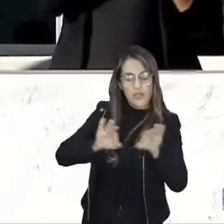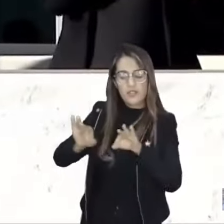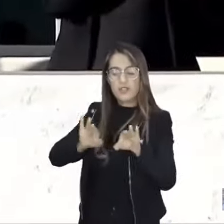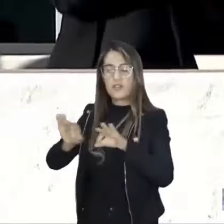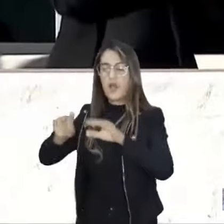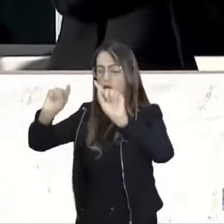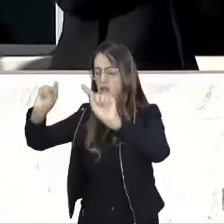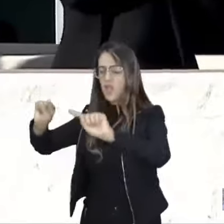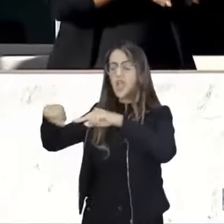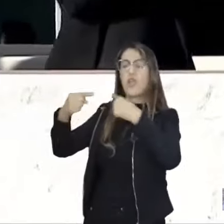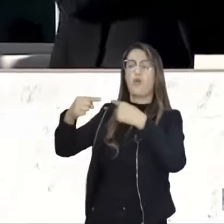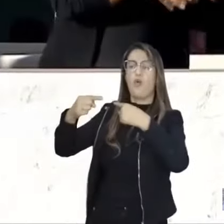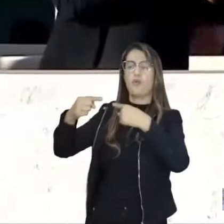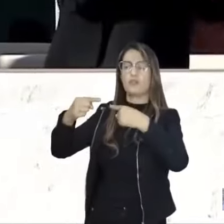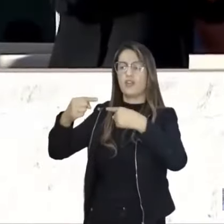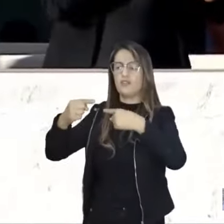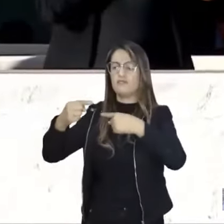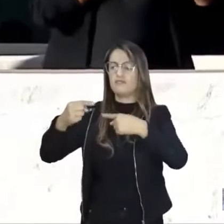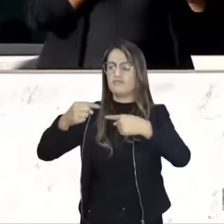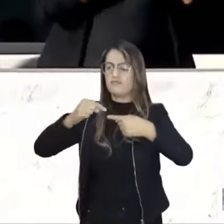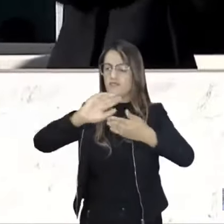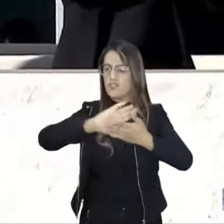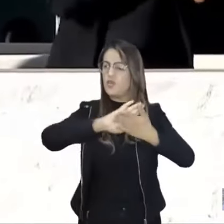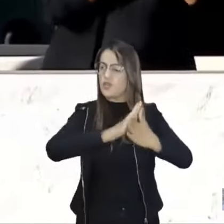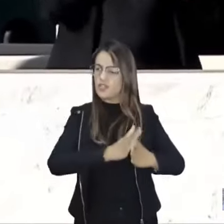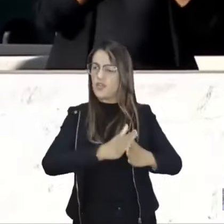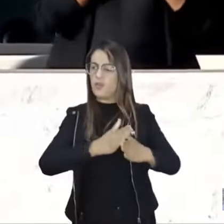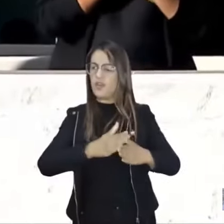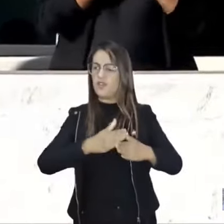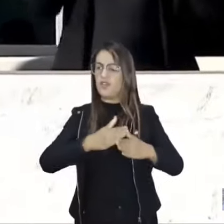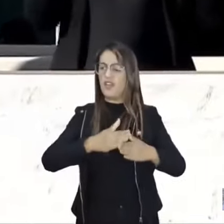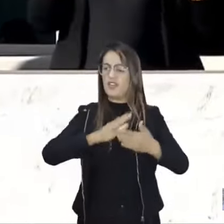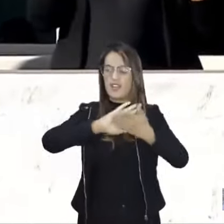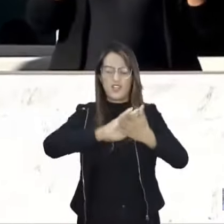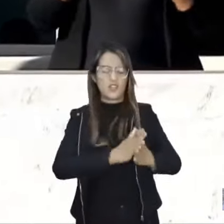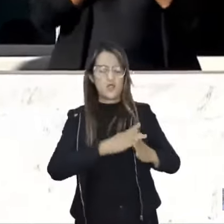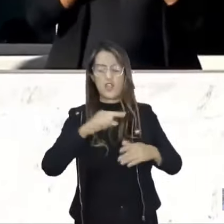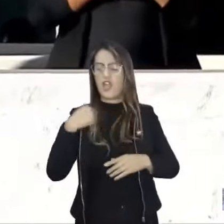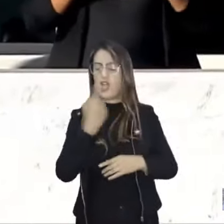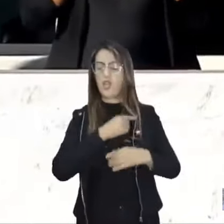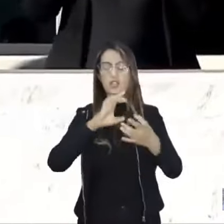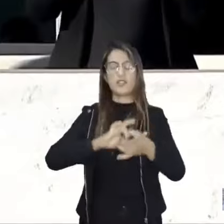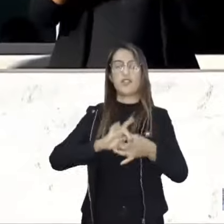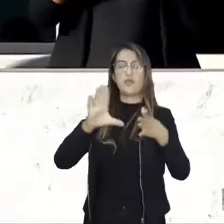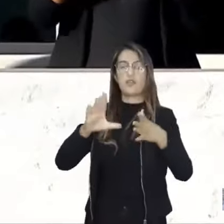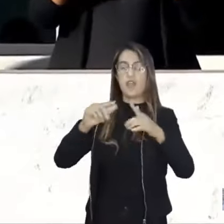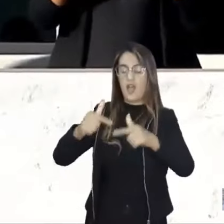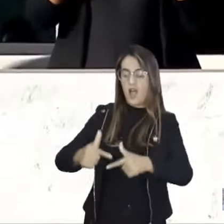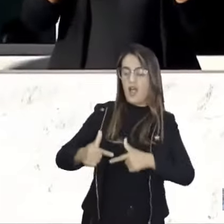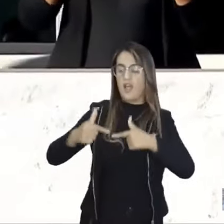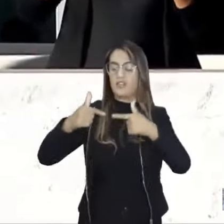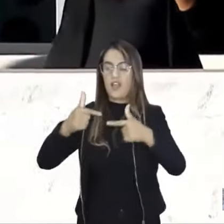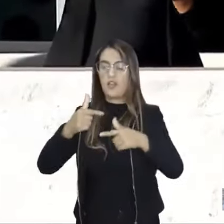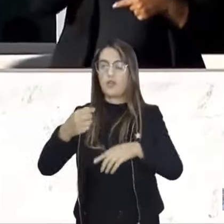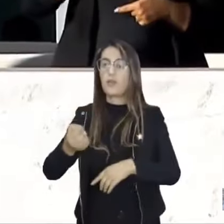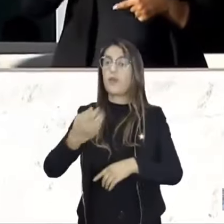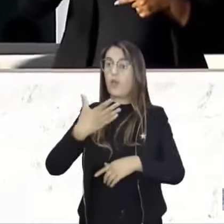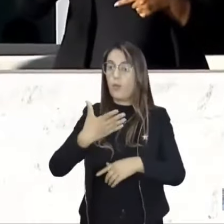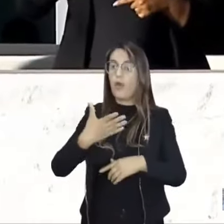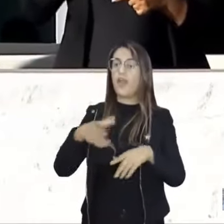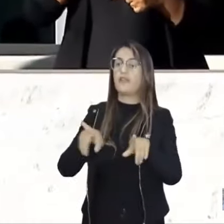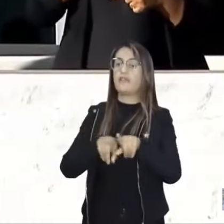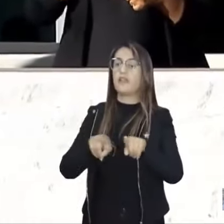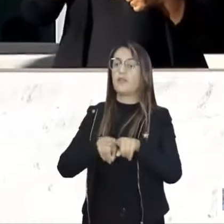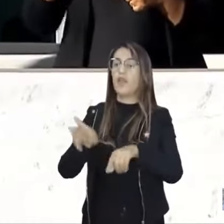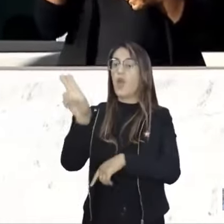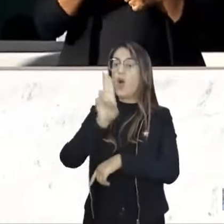extremistas que queiram sabotar e destruir nossa democracia. Na luta pelo bem do Brasil, usaremos as armas